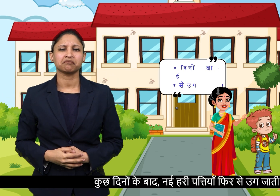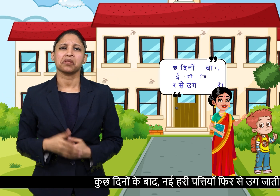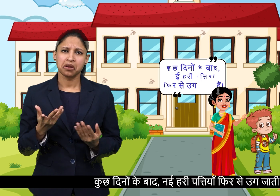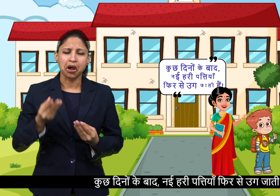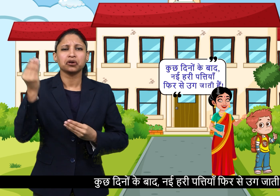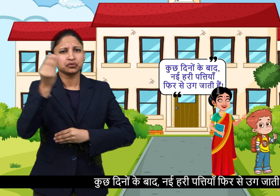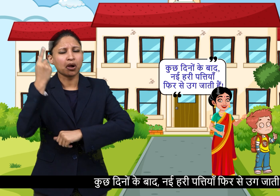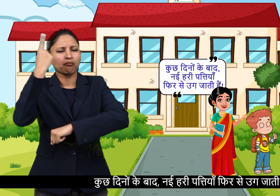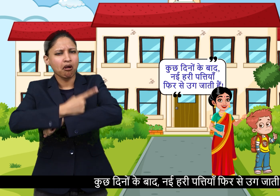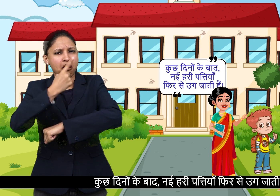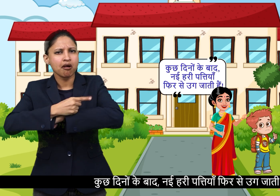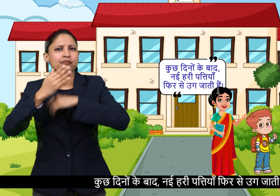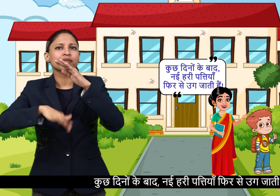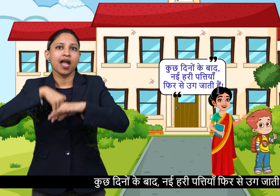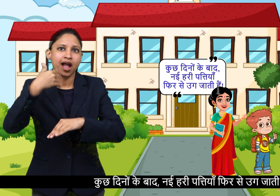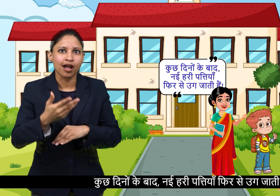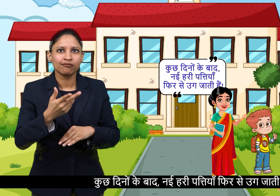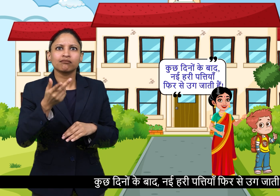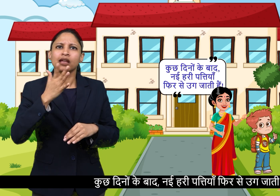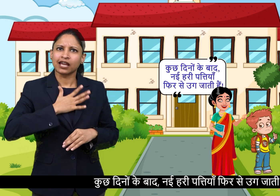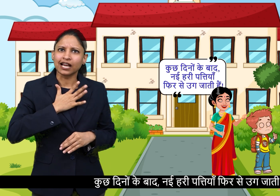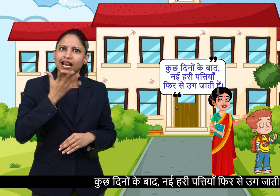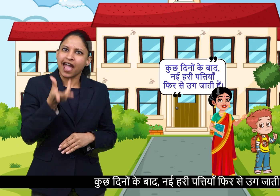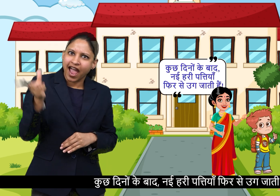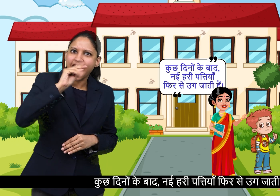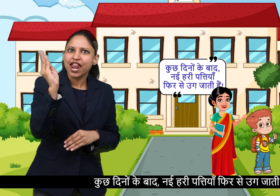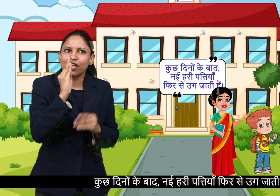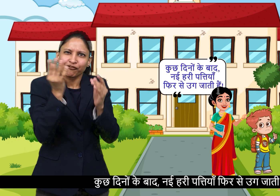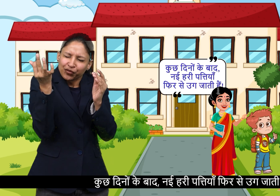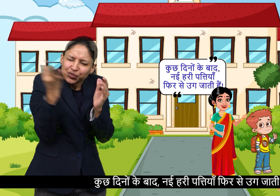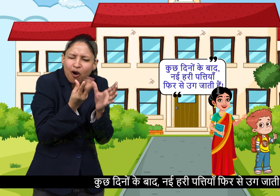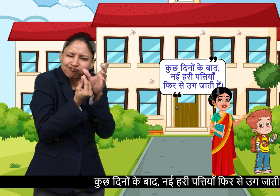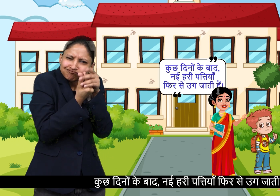कुछ दिनों के बाद नई हरी पत्तियां फिर से उगाती है।